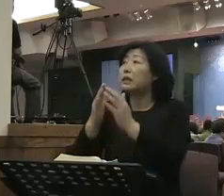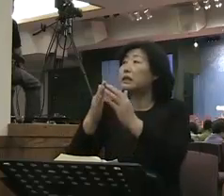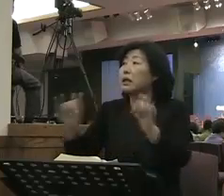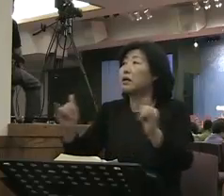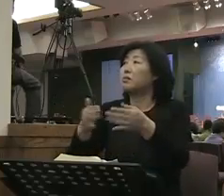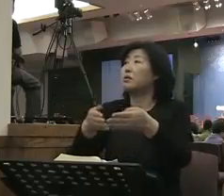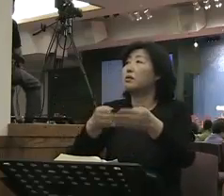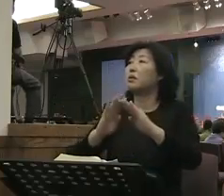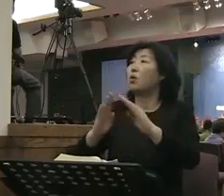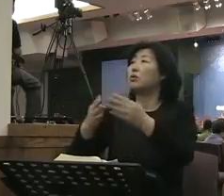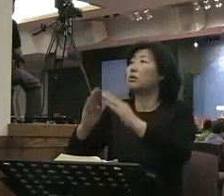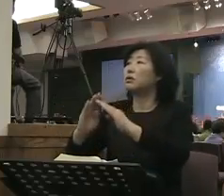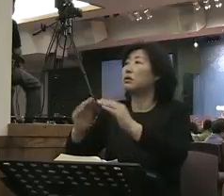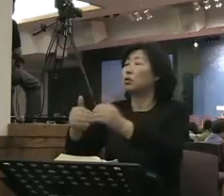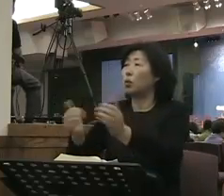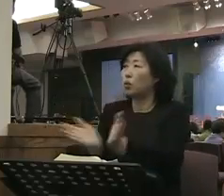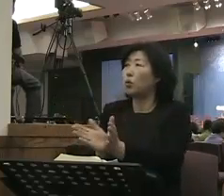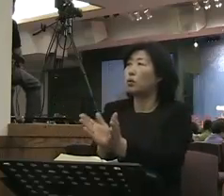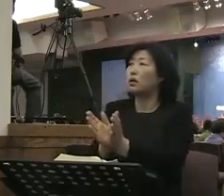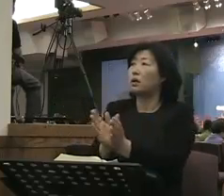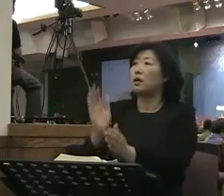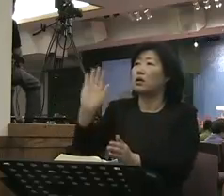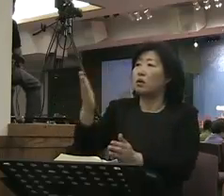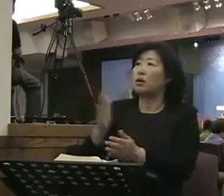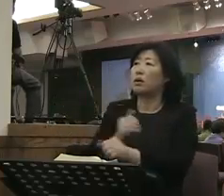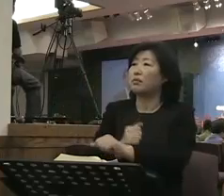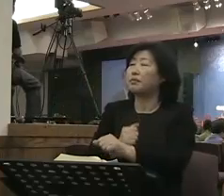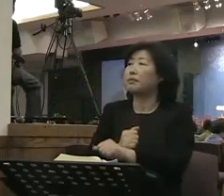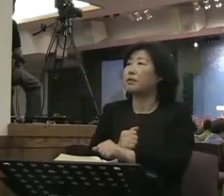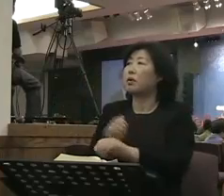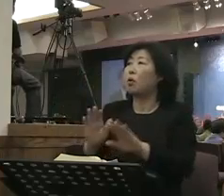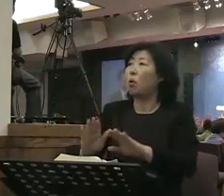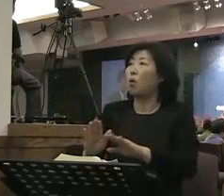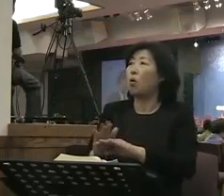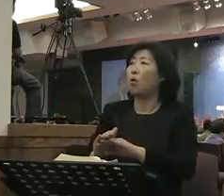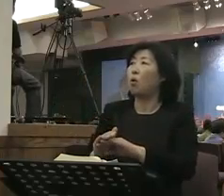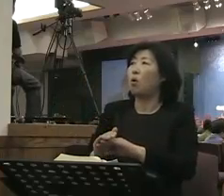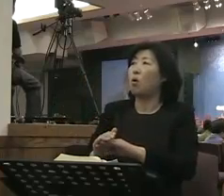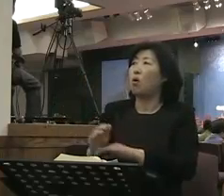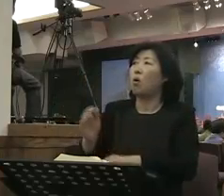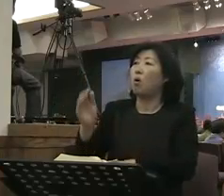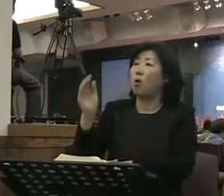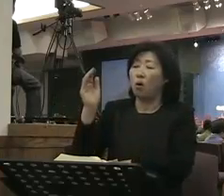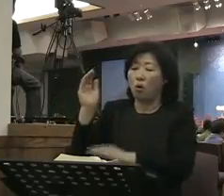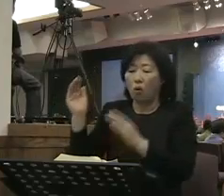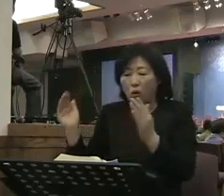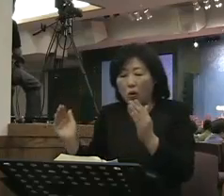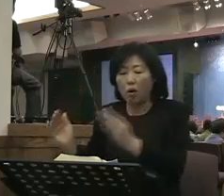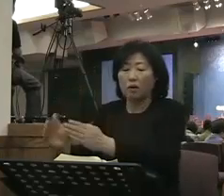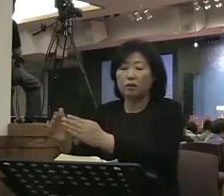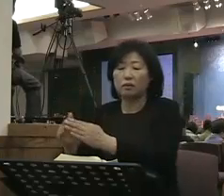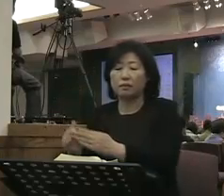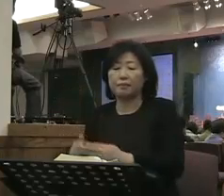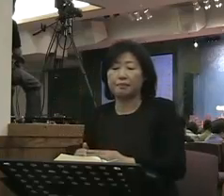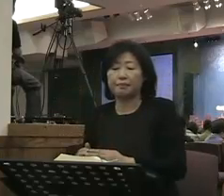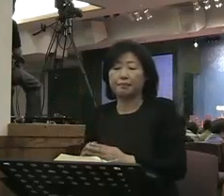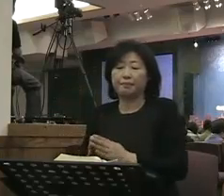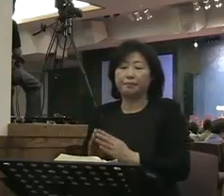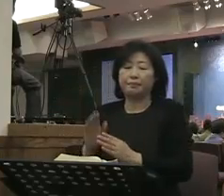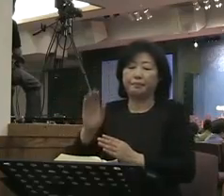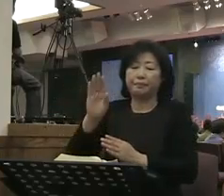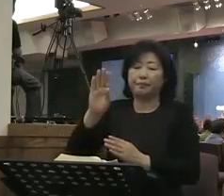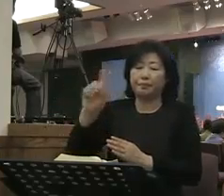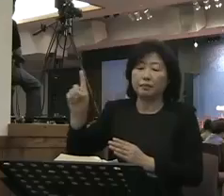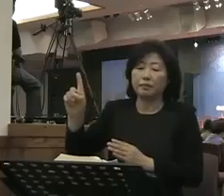세우는 공동체가 되어야 합니다. 오늘 말씀에 주목이 거기가 있습니다. 바벨탑